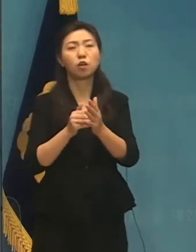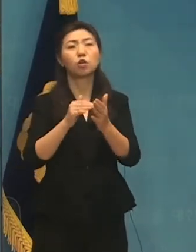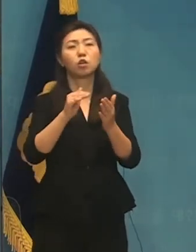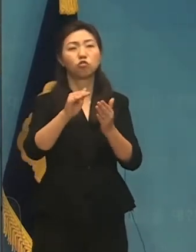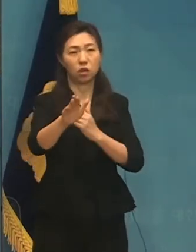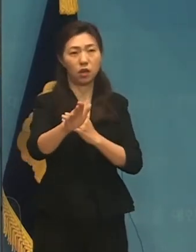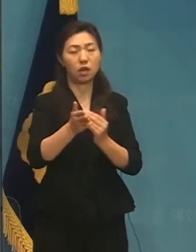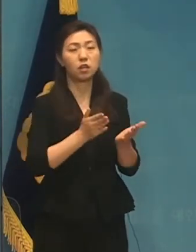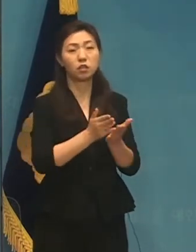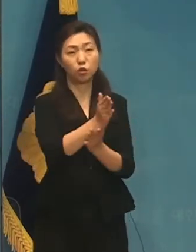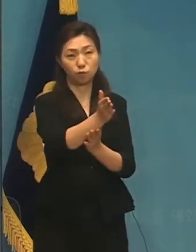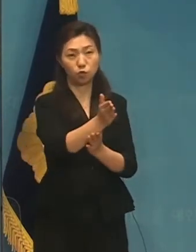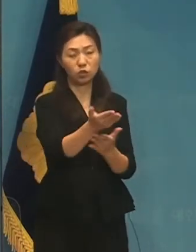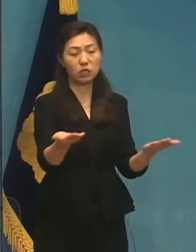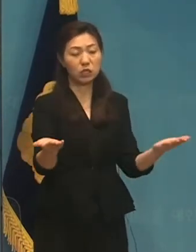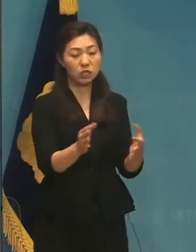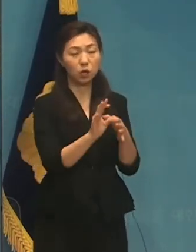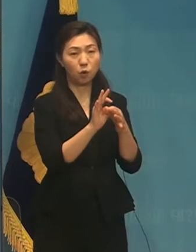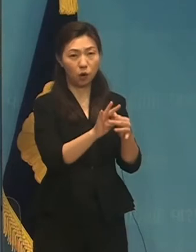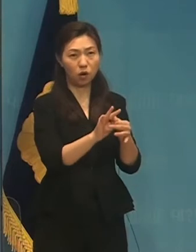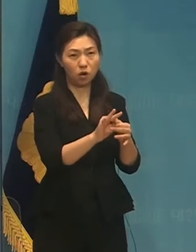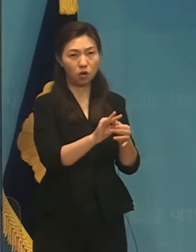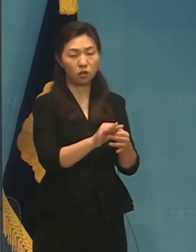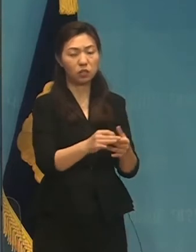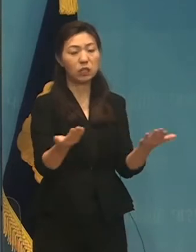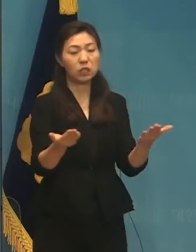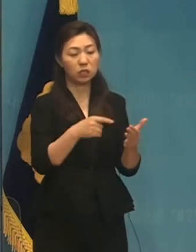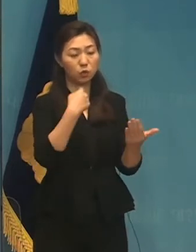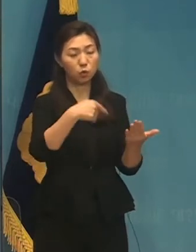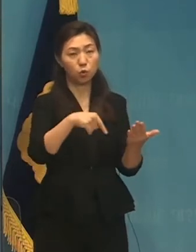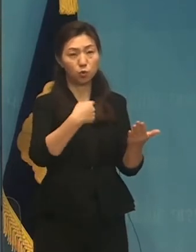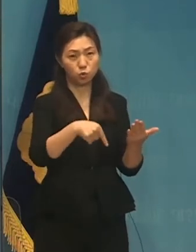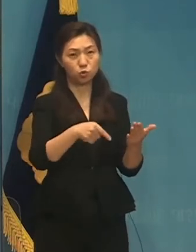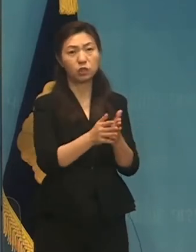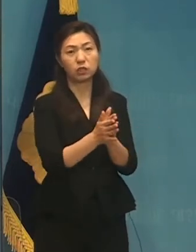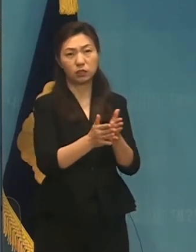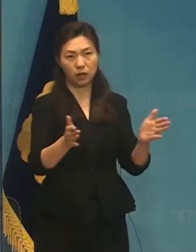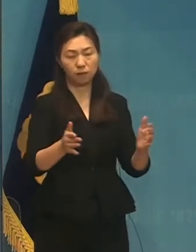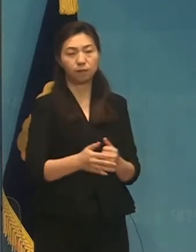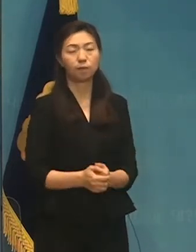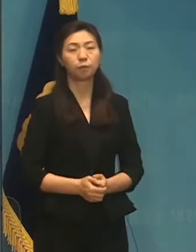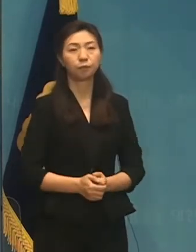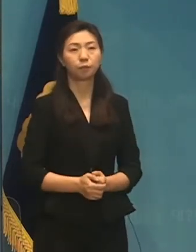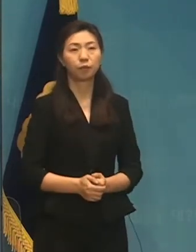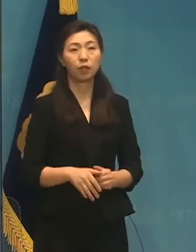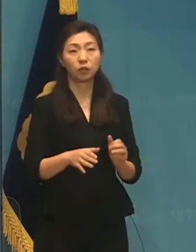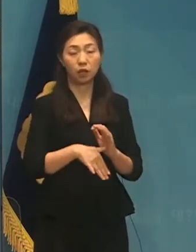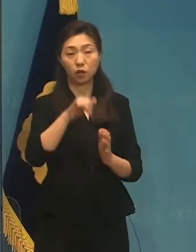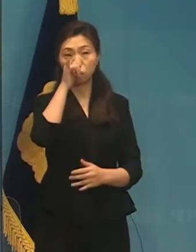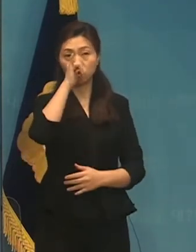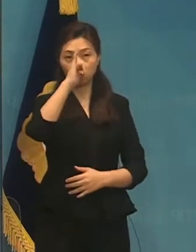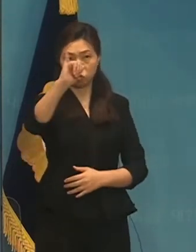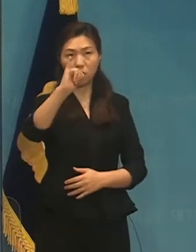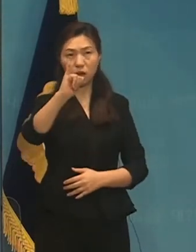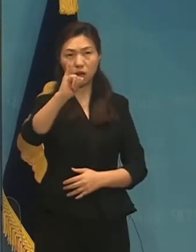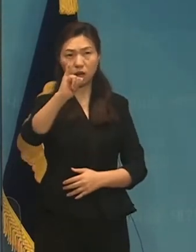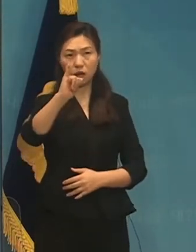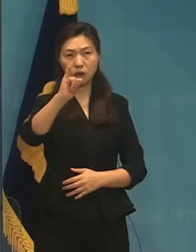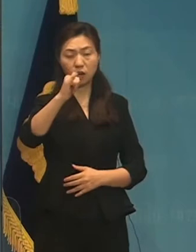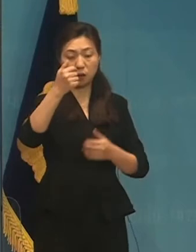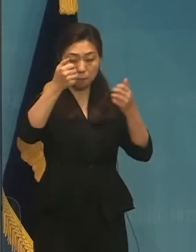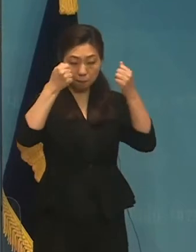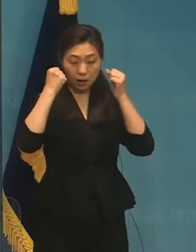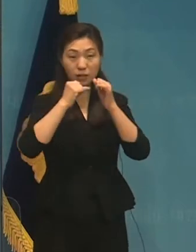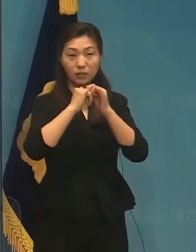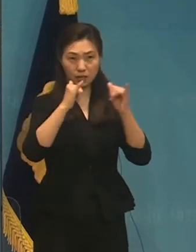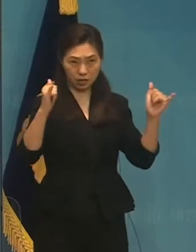직업 교육을 수행합니다. 그리고 여기에서의 우수한 교육 이수자들을